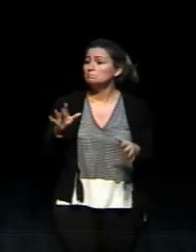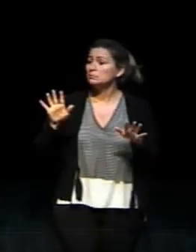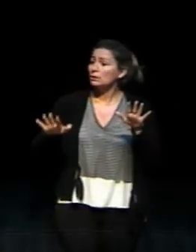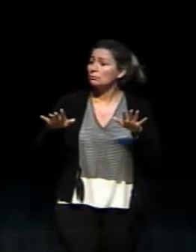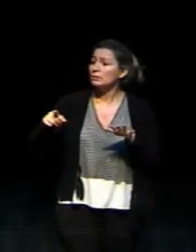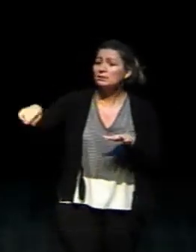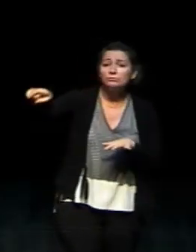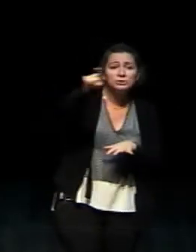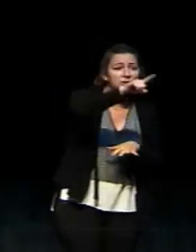controles